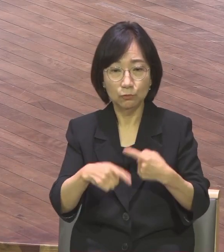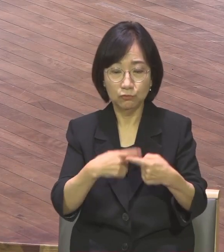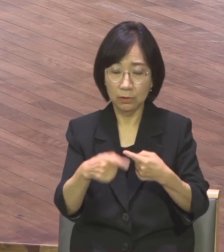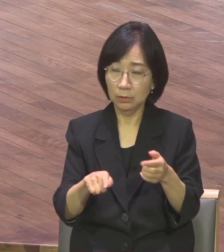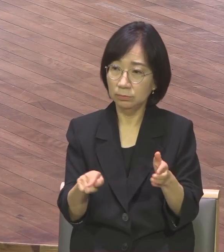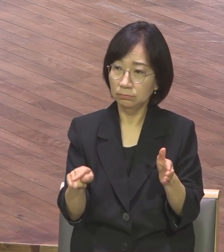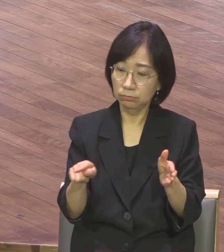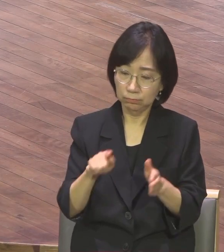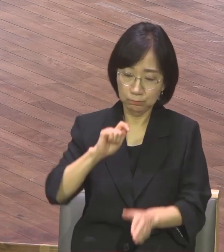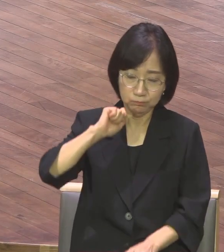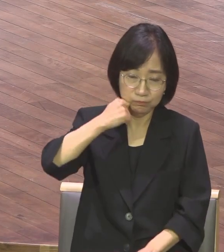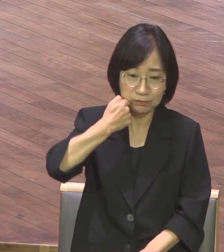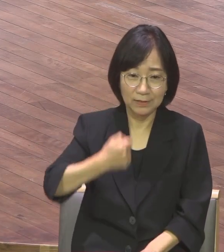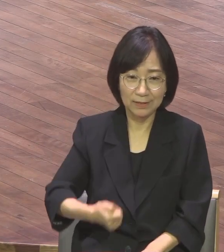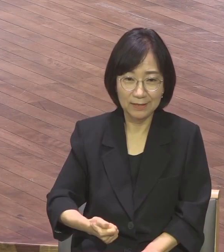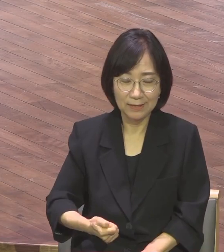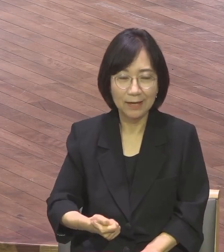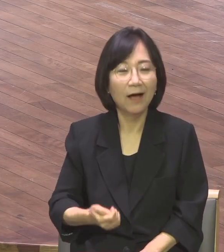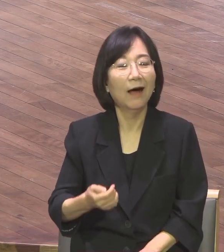얘기.